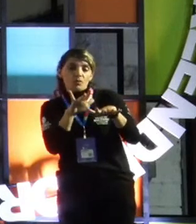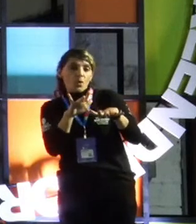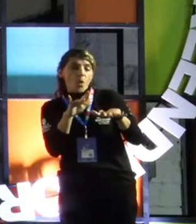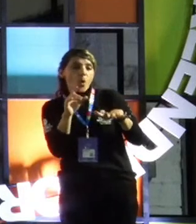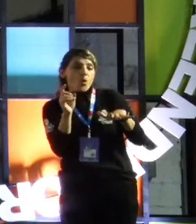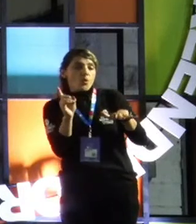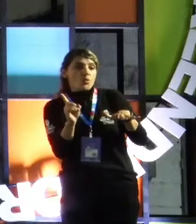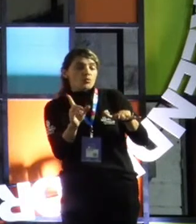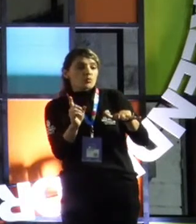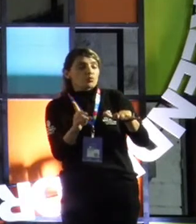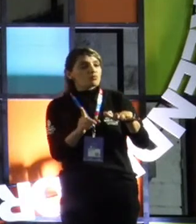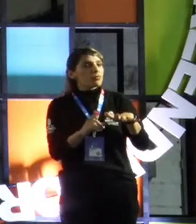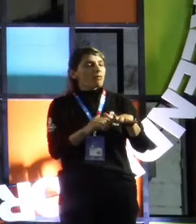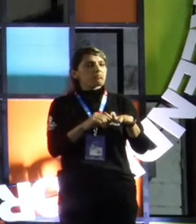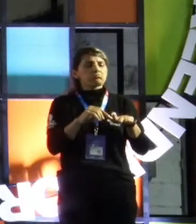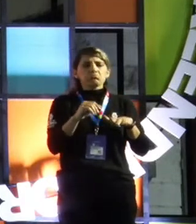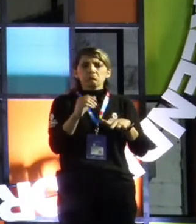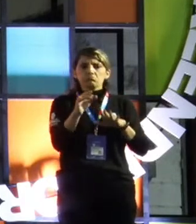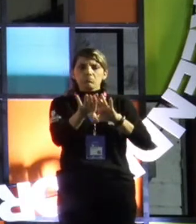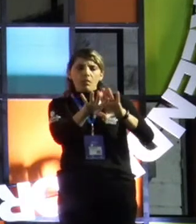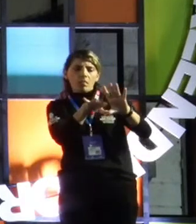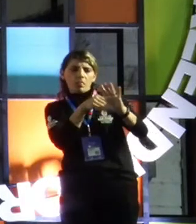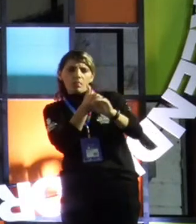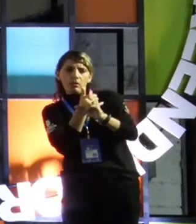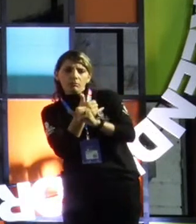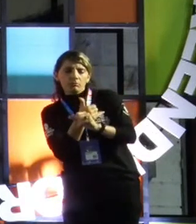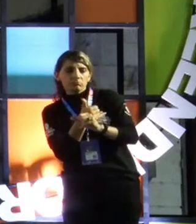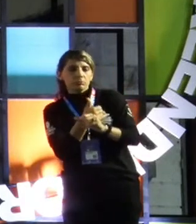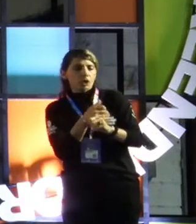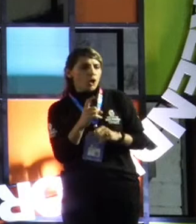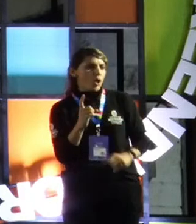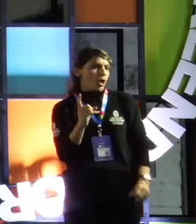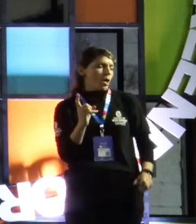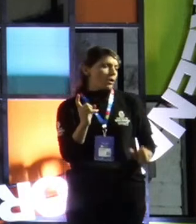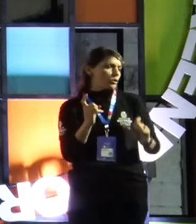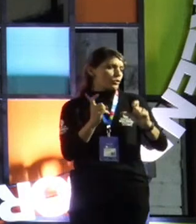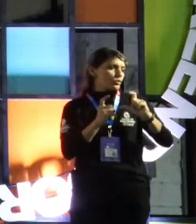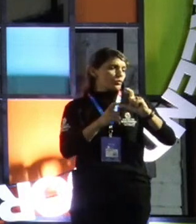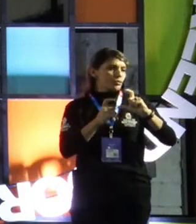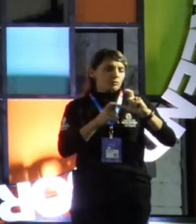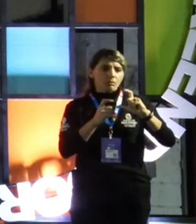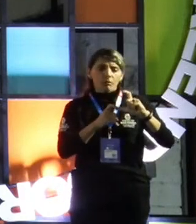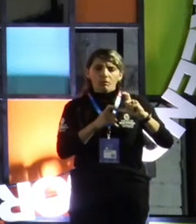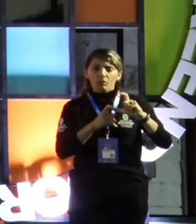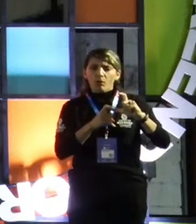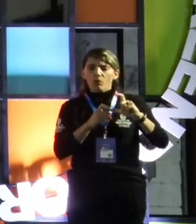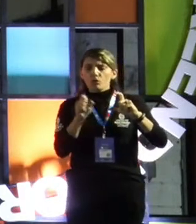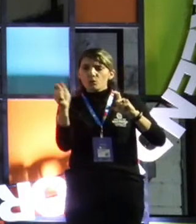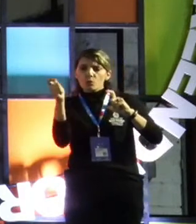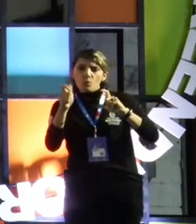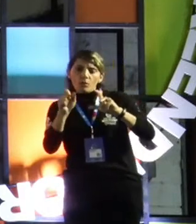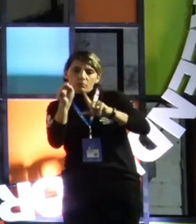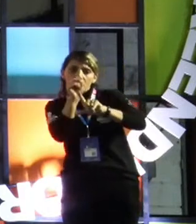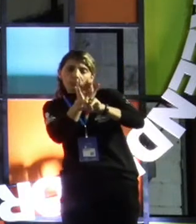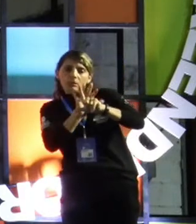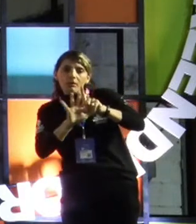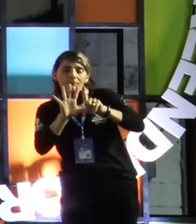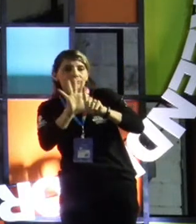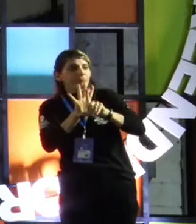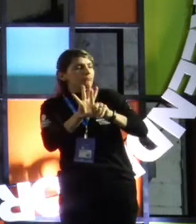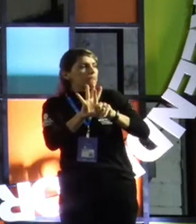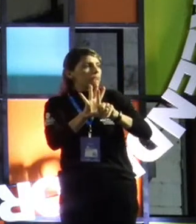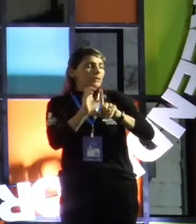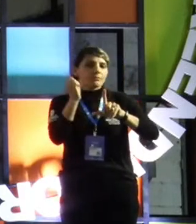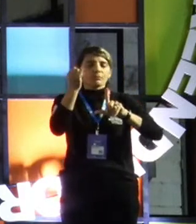de YouTube. Não ache que de TikTok ou qualquer outra plataforma é importante. É importante, mas para quem